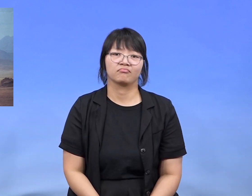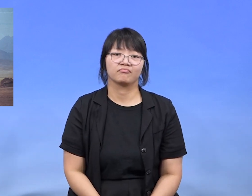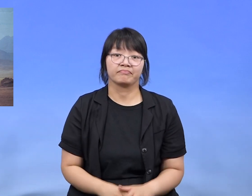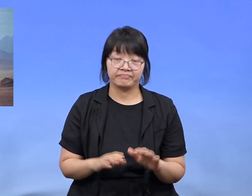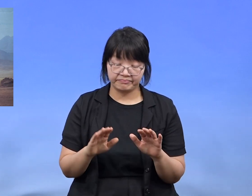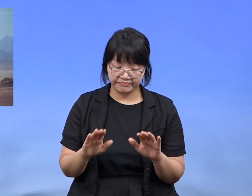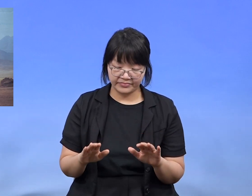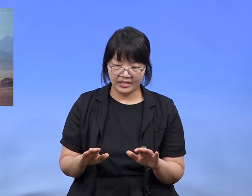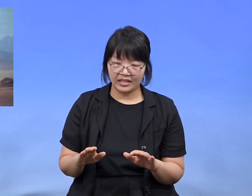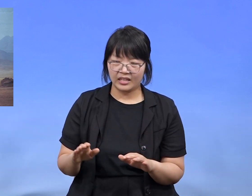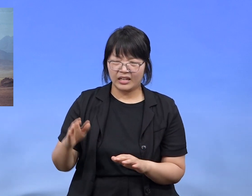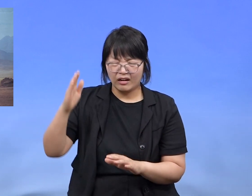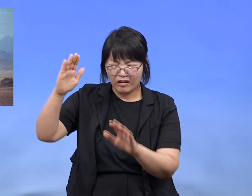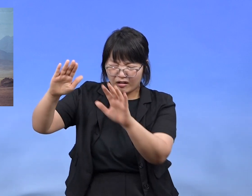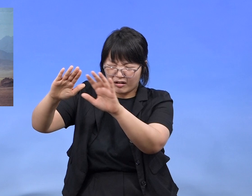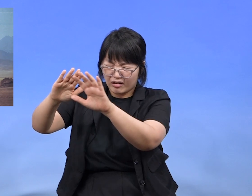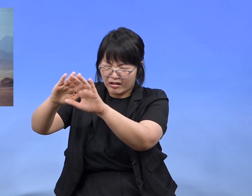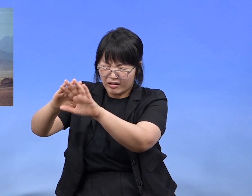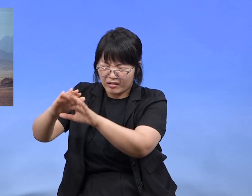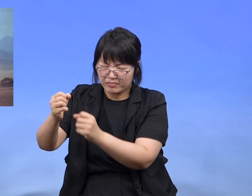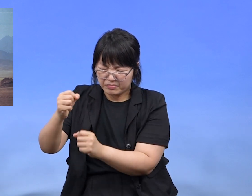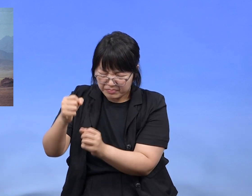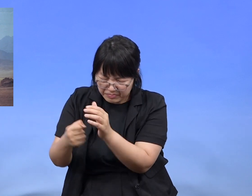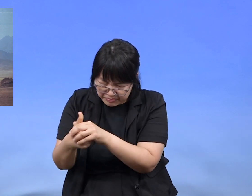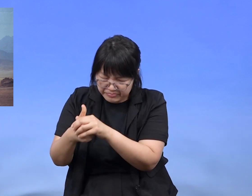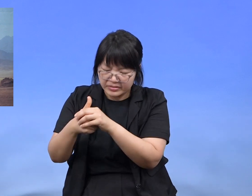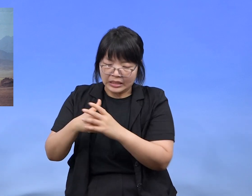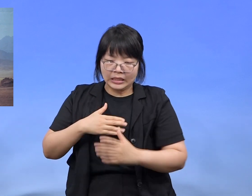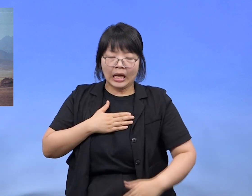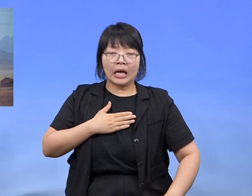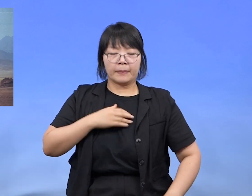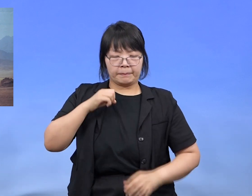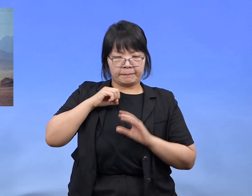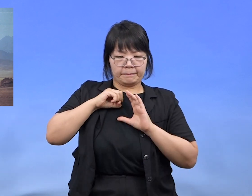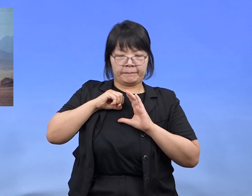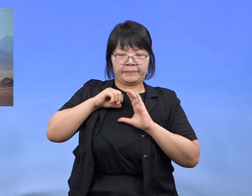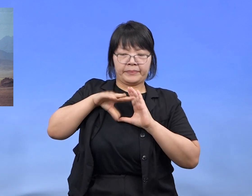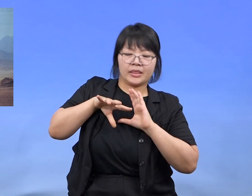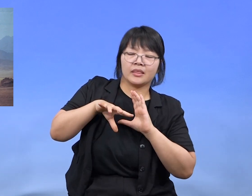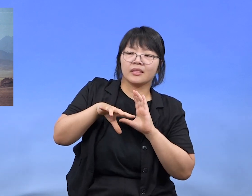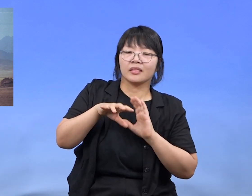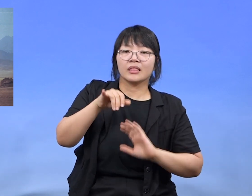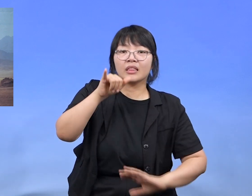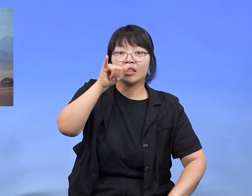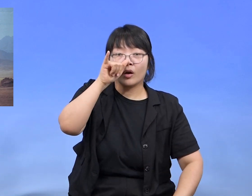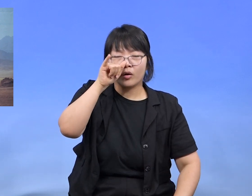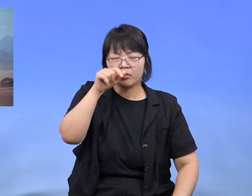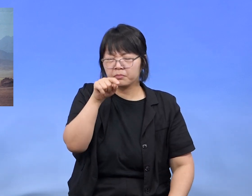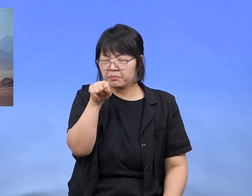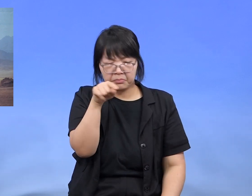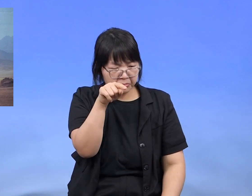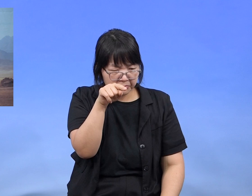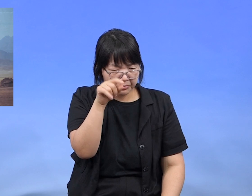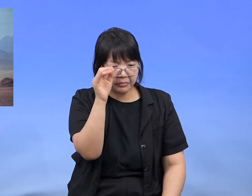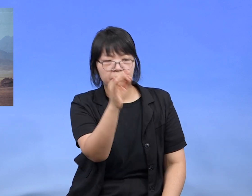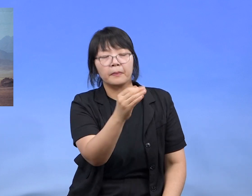다 어둠 속에 있는데 빛이 빛나요. 작아도 빛이 빛나요. 저기 빛이 있네. 주목하지